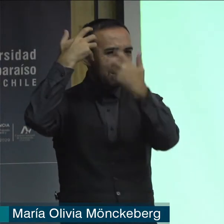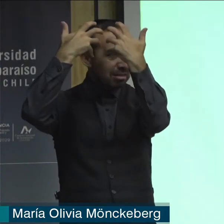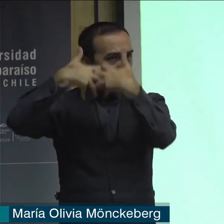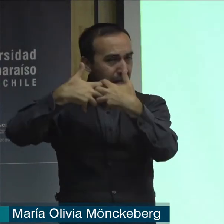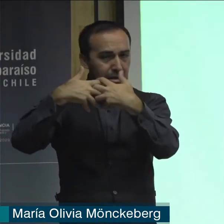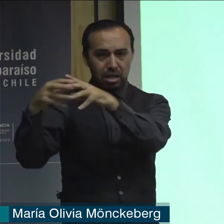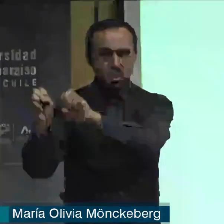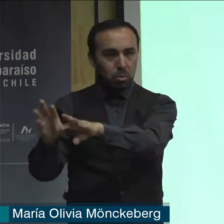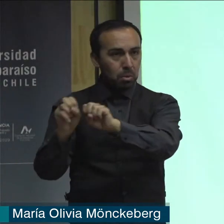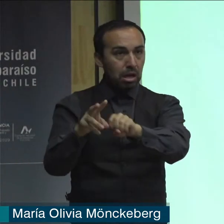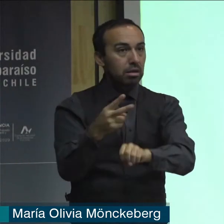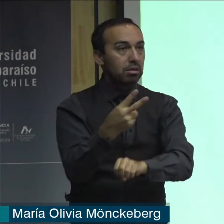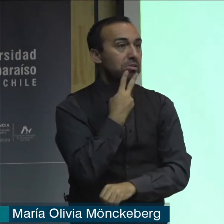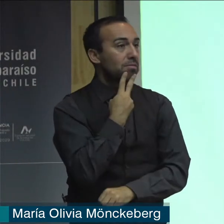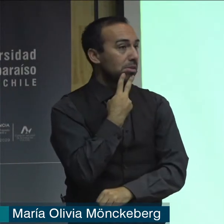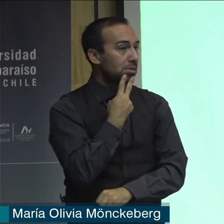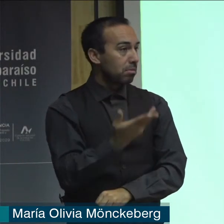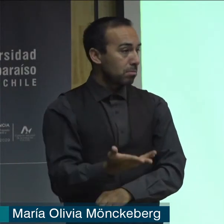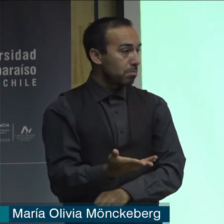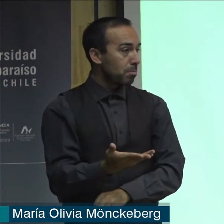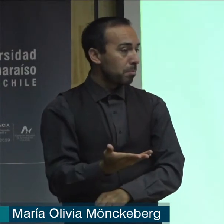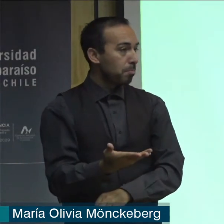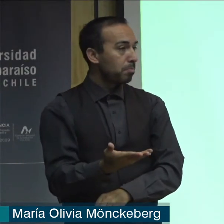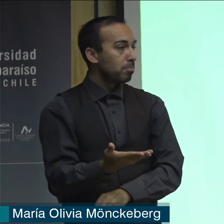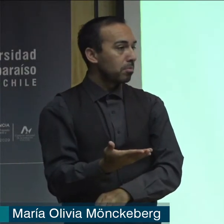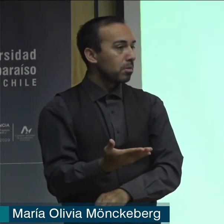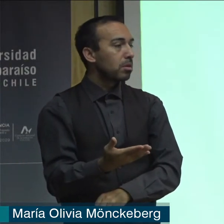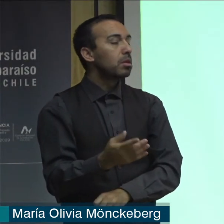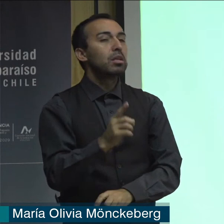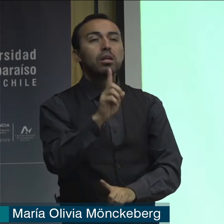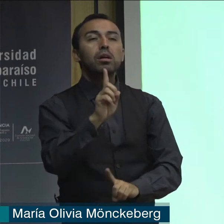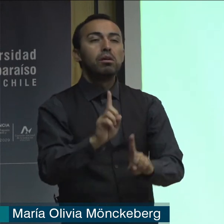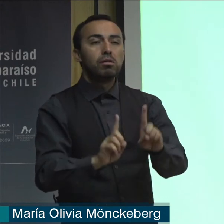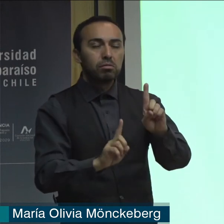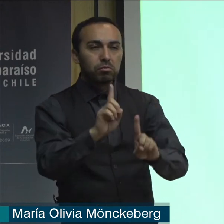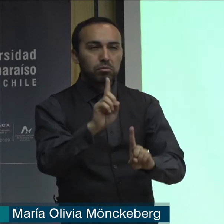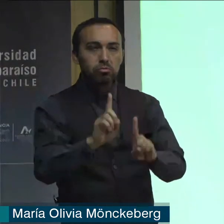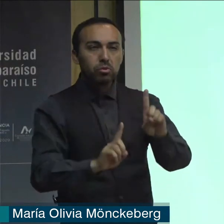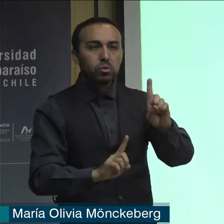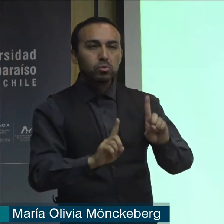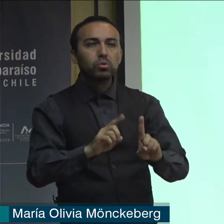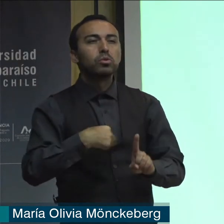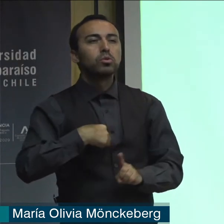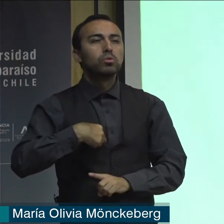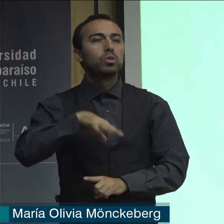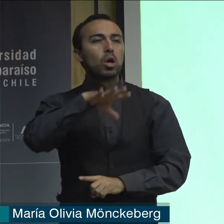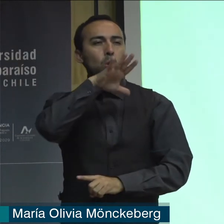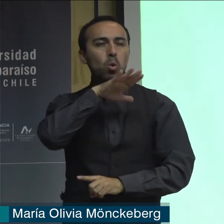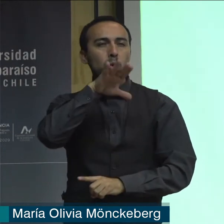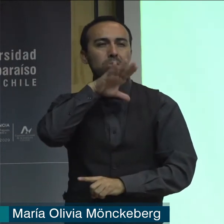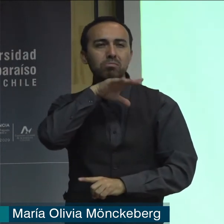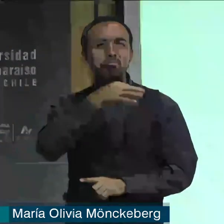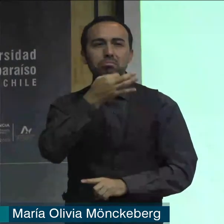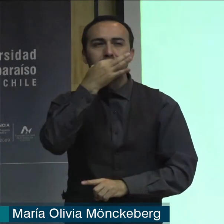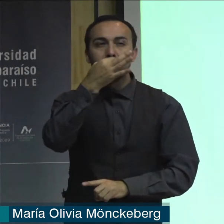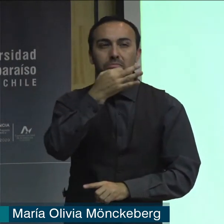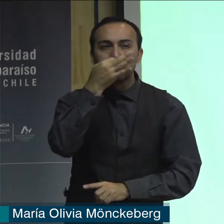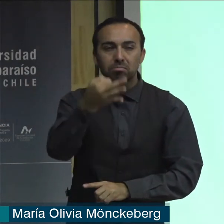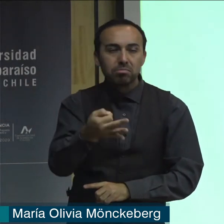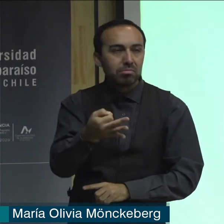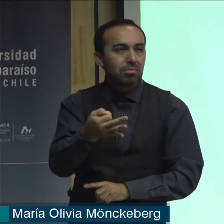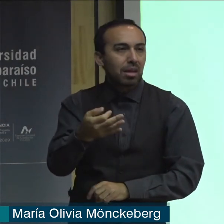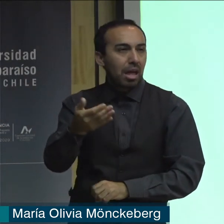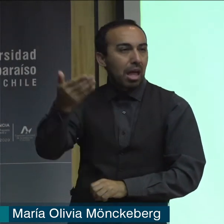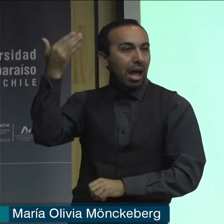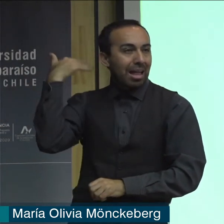pero vamos voy a apoyar en algunos comentarios de lo que pasaba hace 50 años para